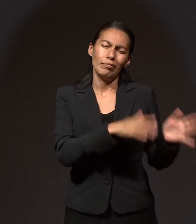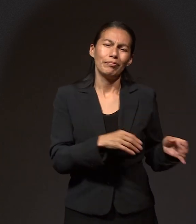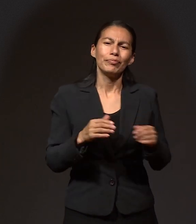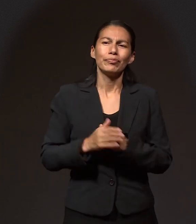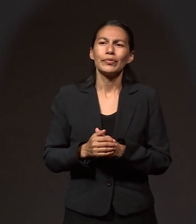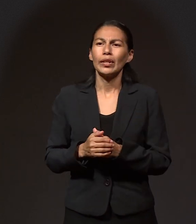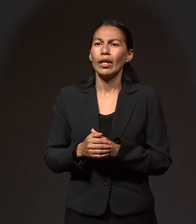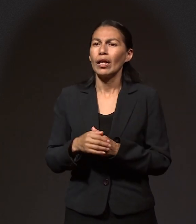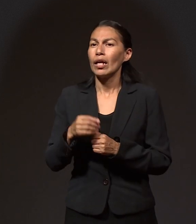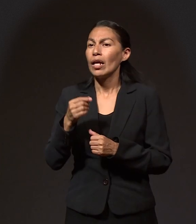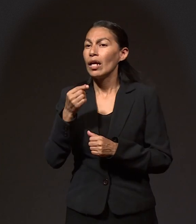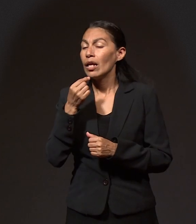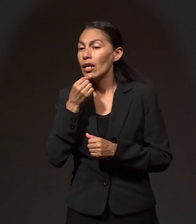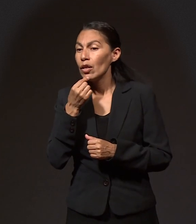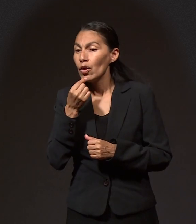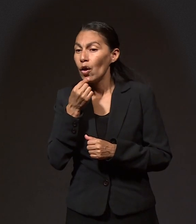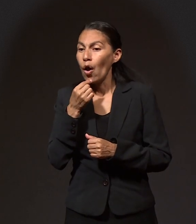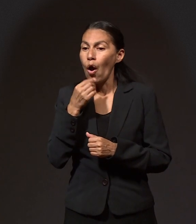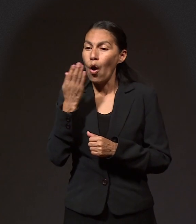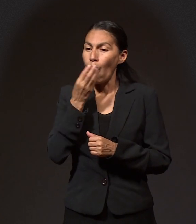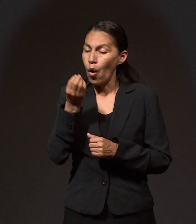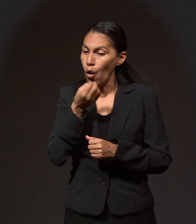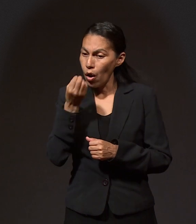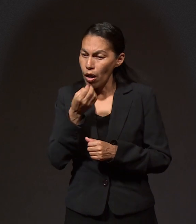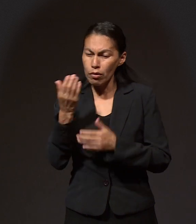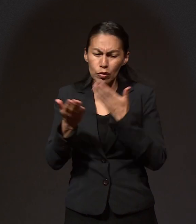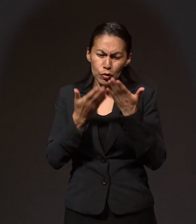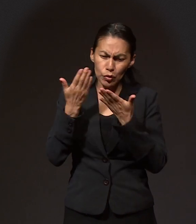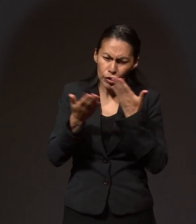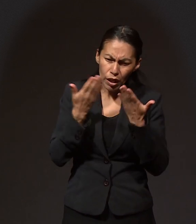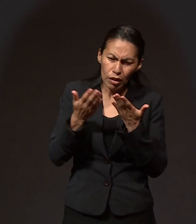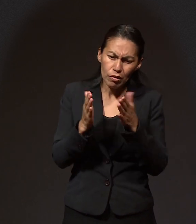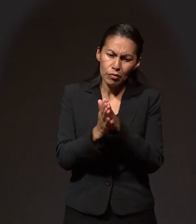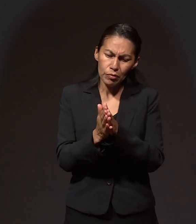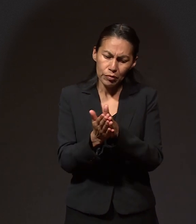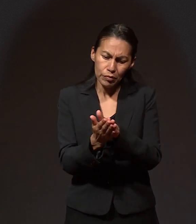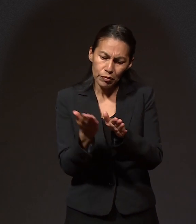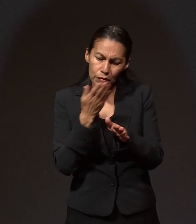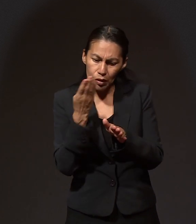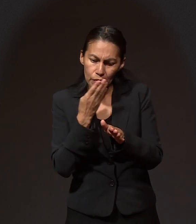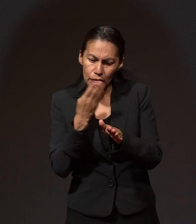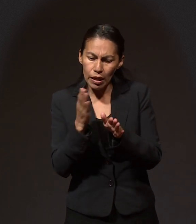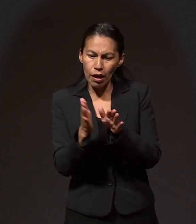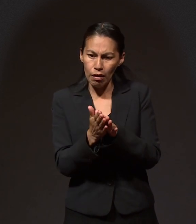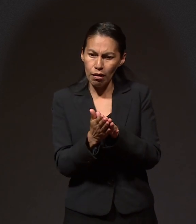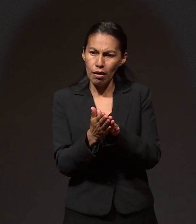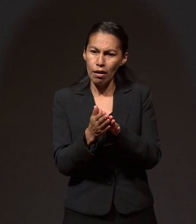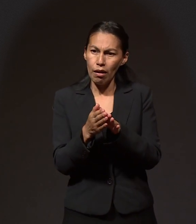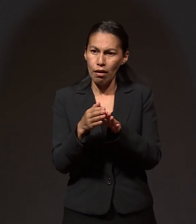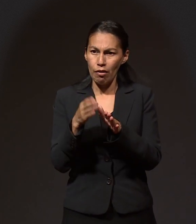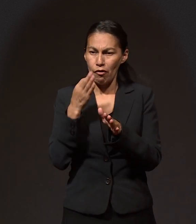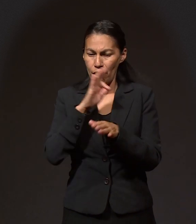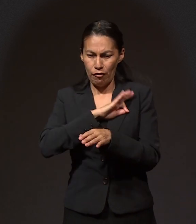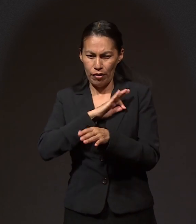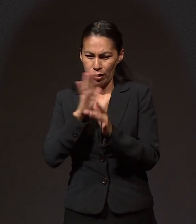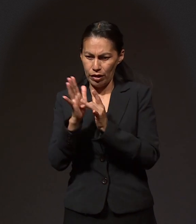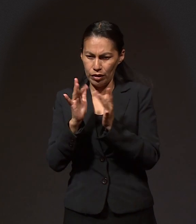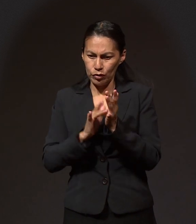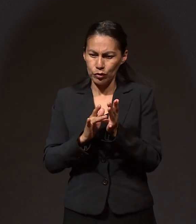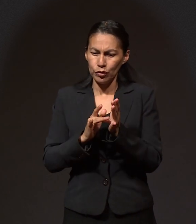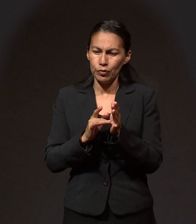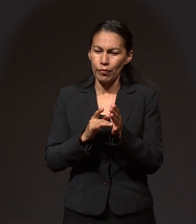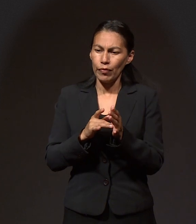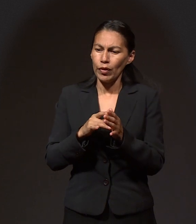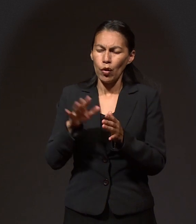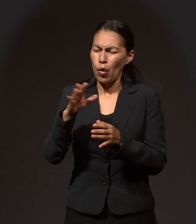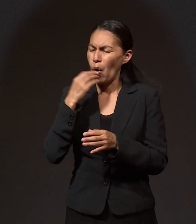venimos a traer la palabra de Dios con un estudio bíblico y la fe de Jesús adentro. Y un niño pequeño que estaba allí, mamá, mamá, ¿quién es el Señor brillante que